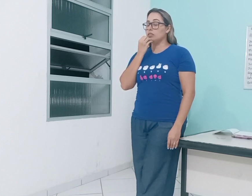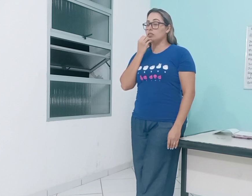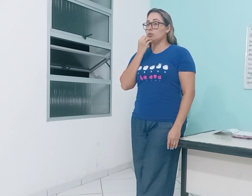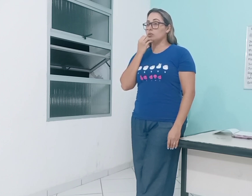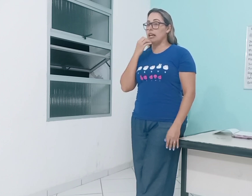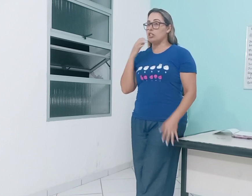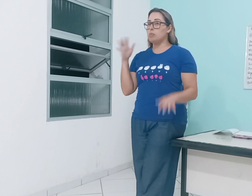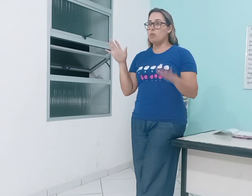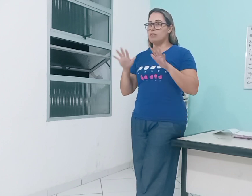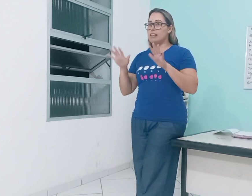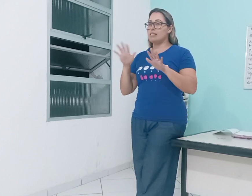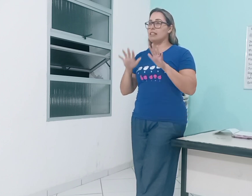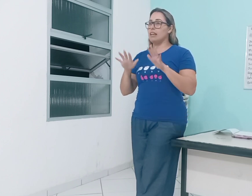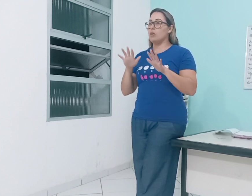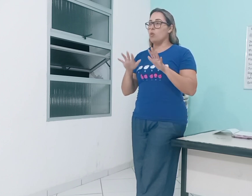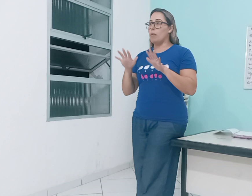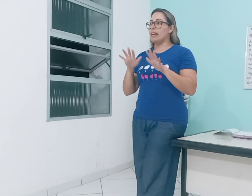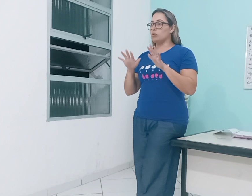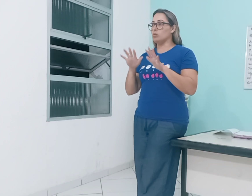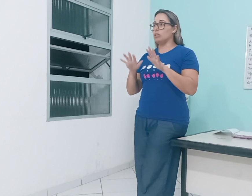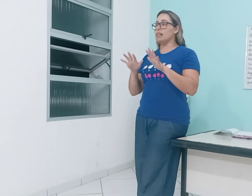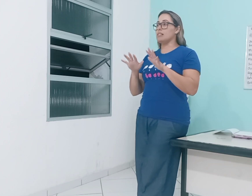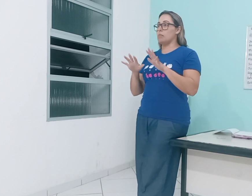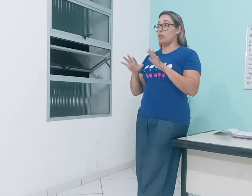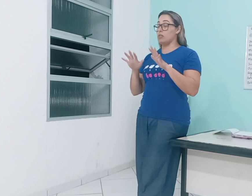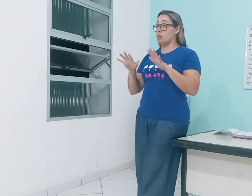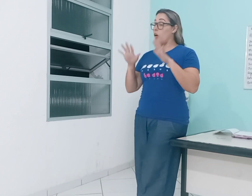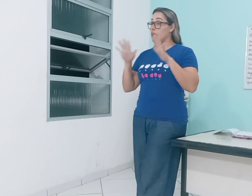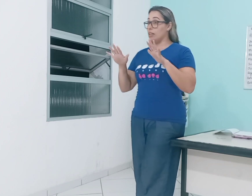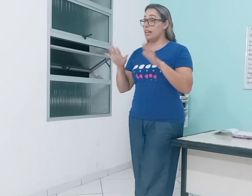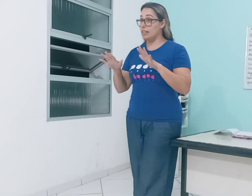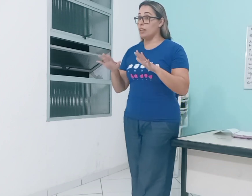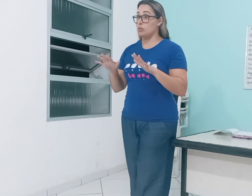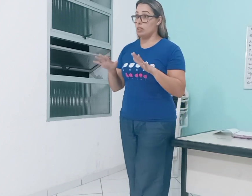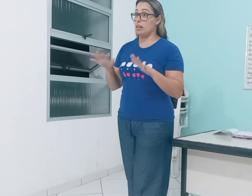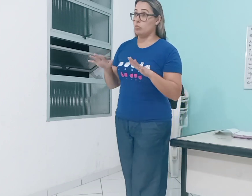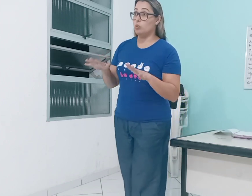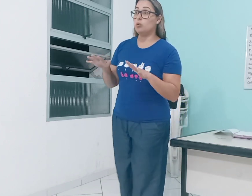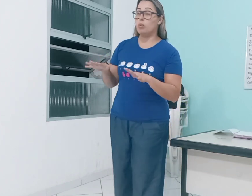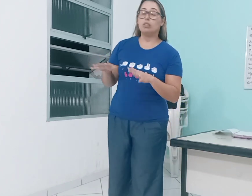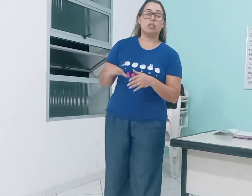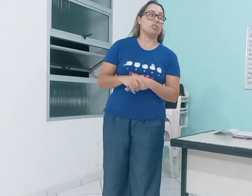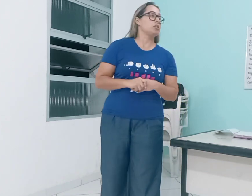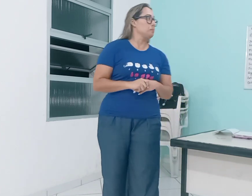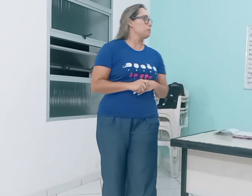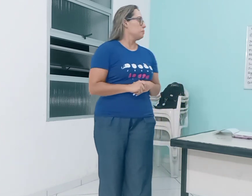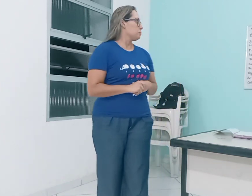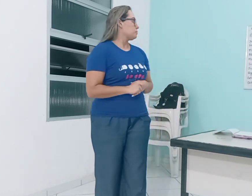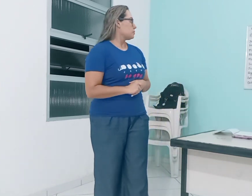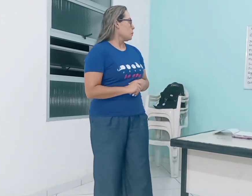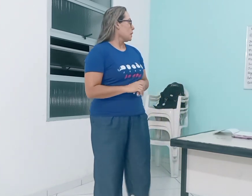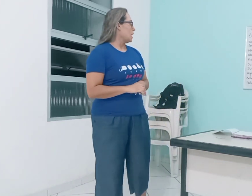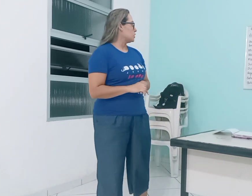Isso. É tipo como se tivesse, né, uma redundância para você, olha, fica atento, isso aqui é muito importante. É tipo